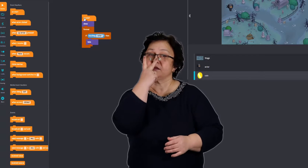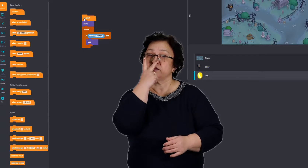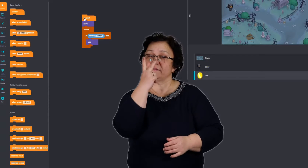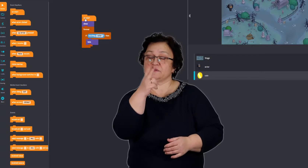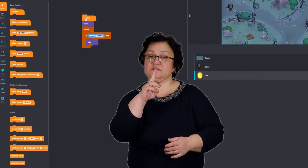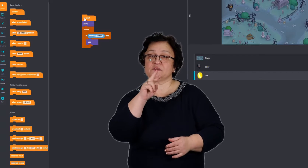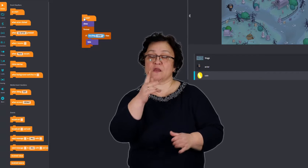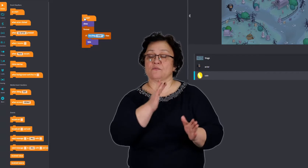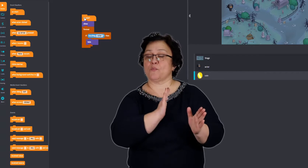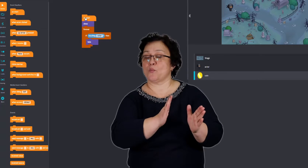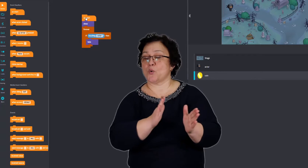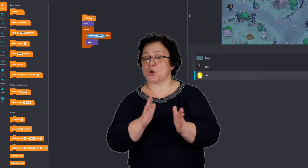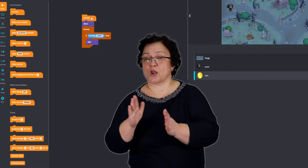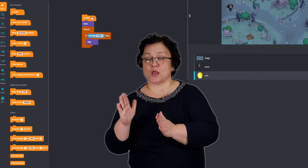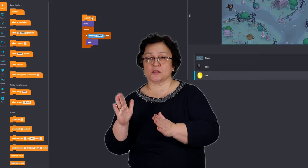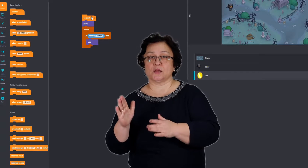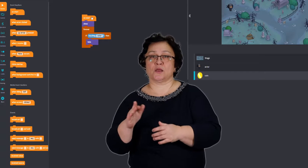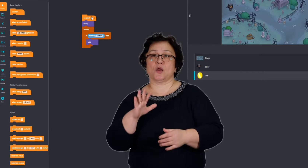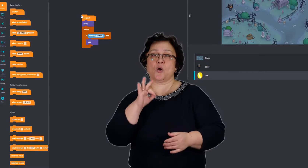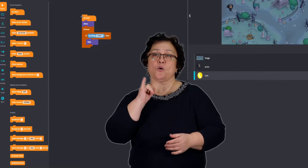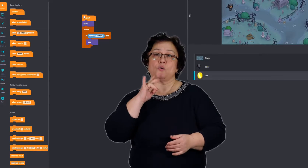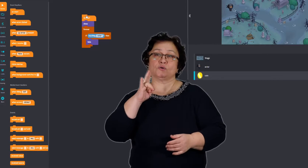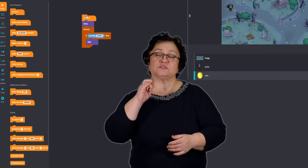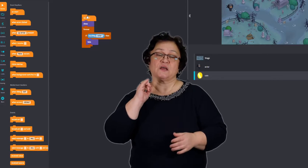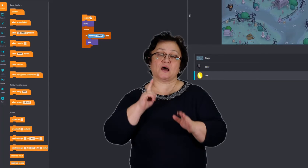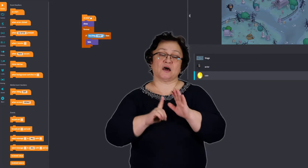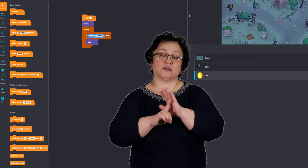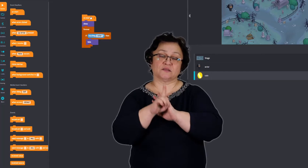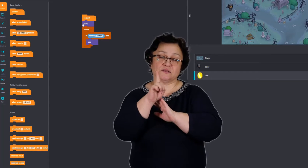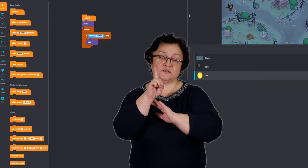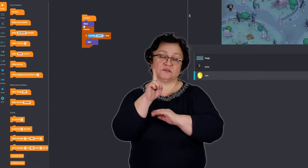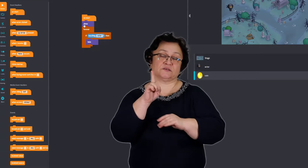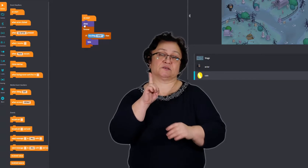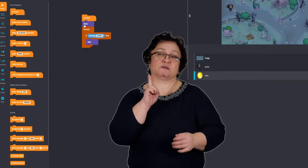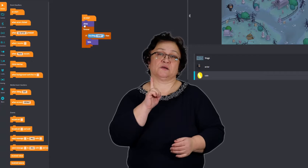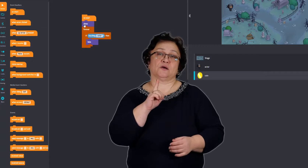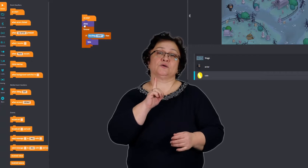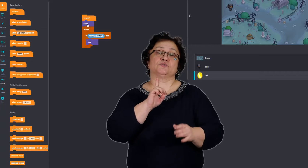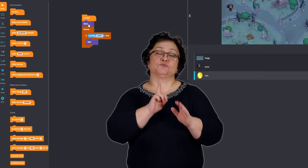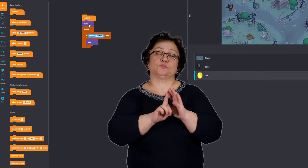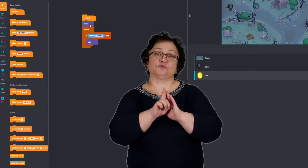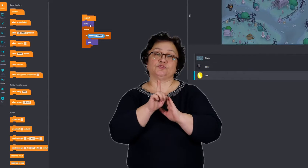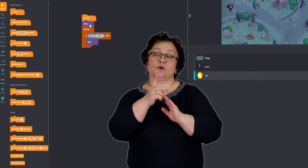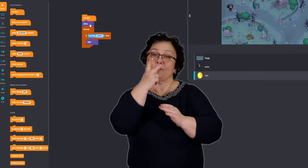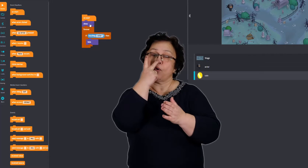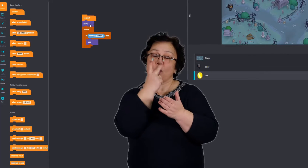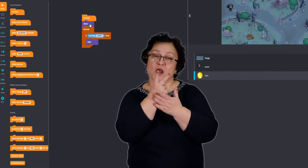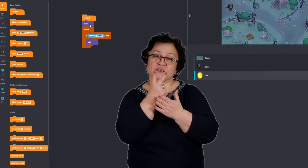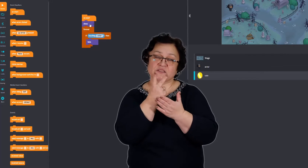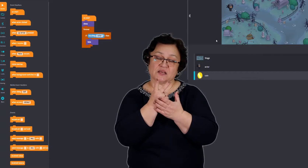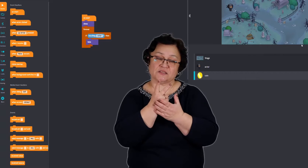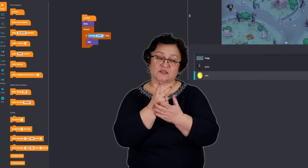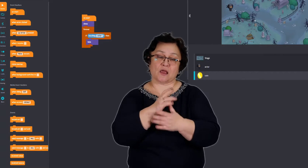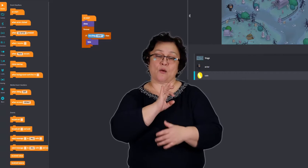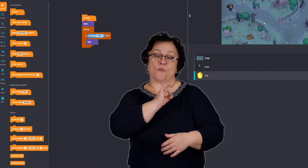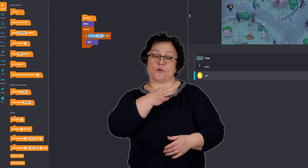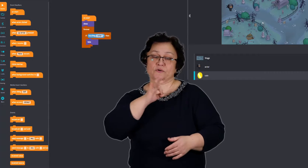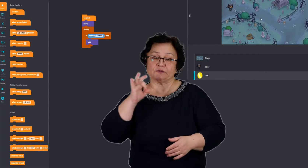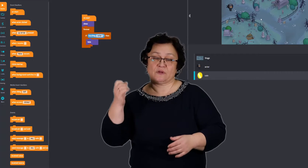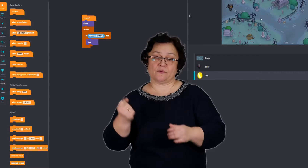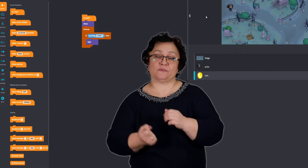як у нас виходить по порядку. On start, на старті. спочатку показатися,